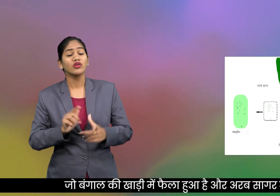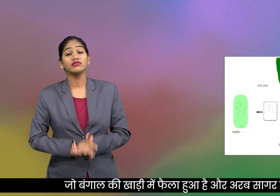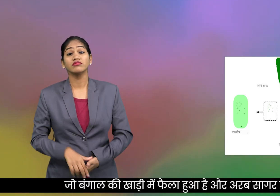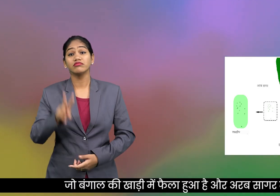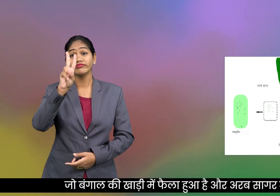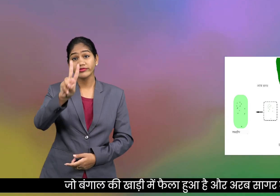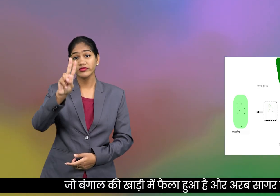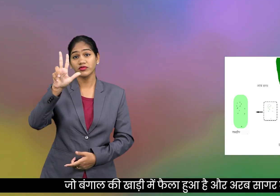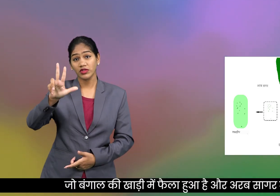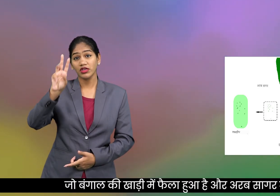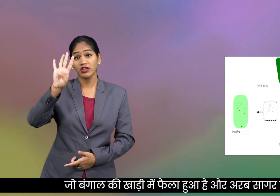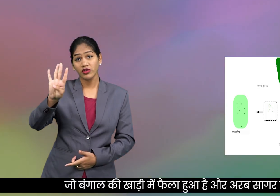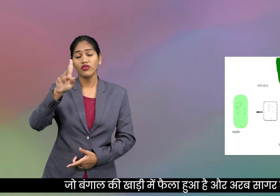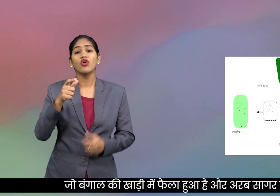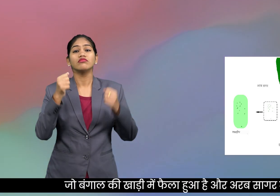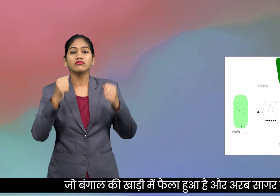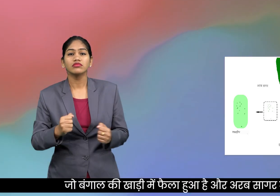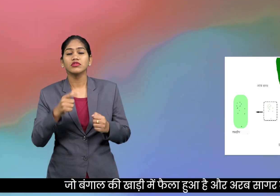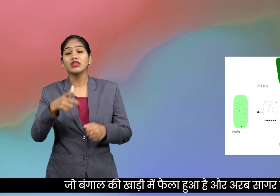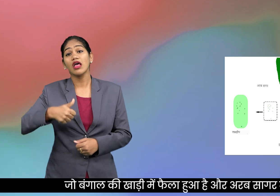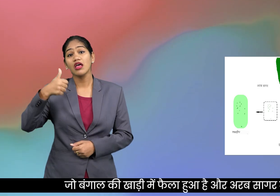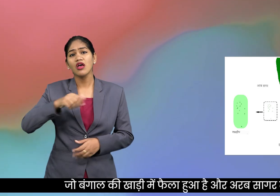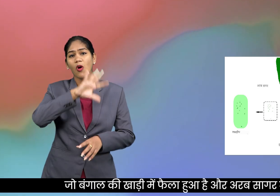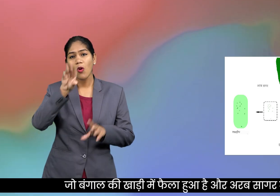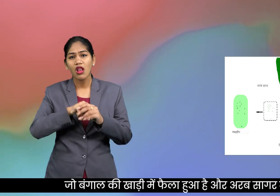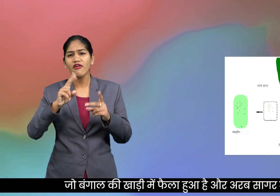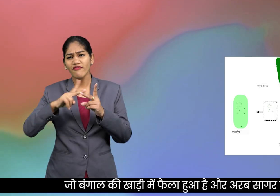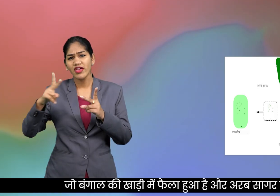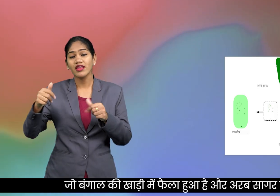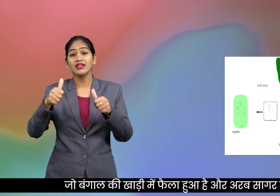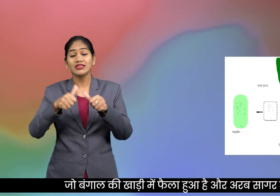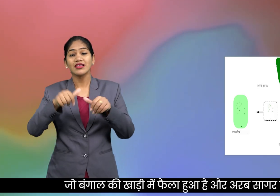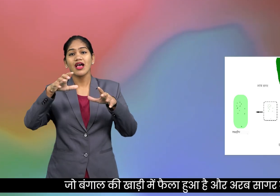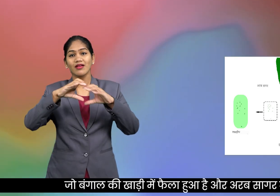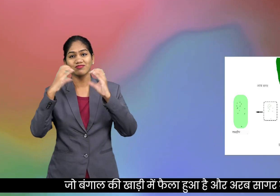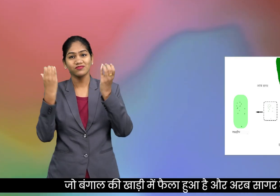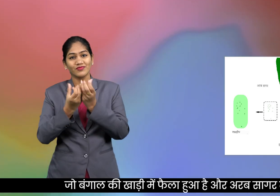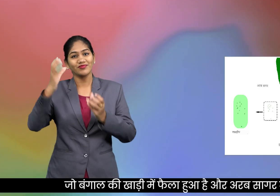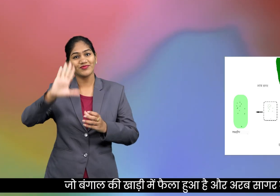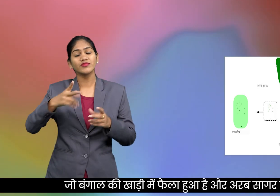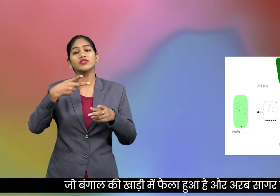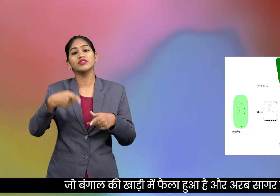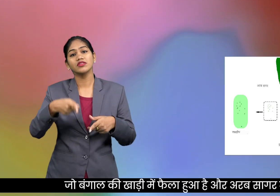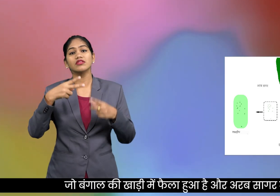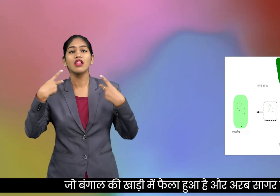समूह जो बंगाल की खाड़ी में फैला हुआ है, और अरब सागर में लक्षद्वीप द्वीप समूह।